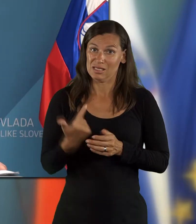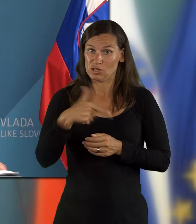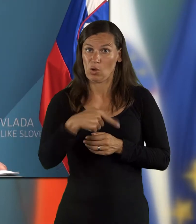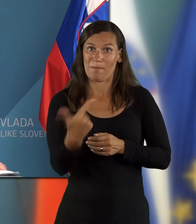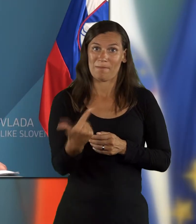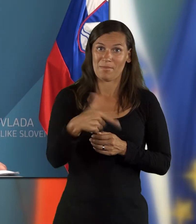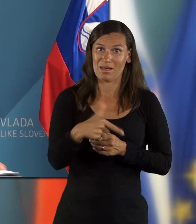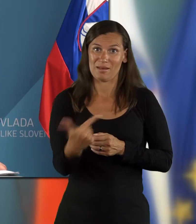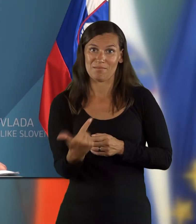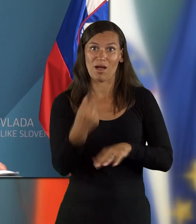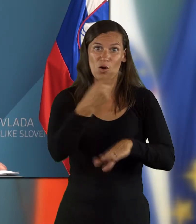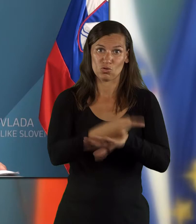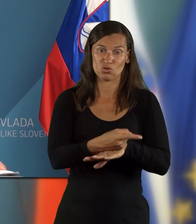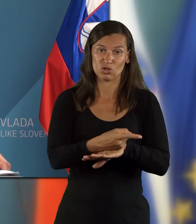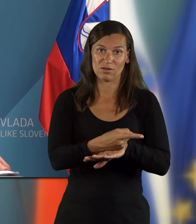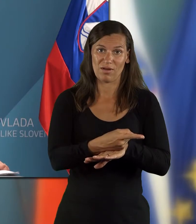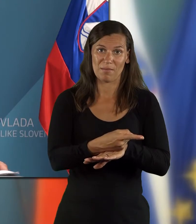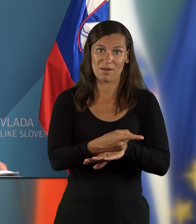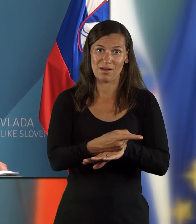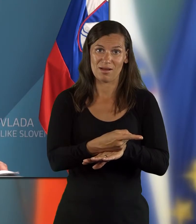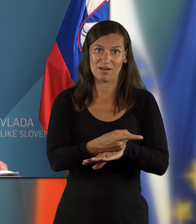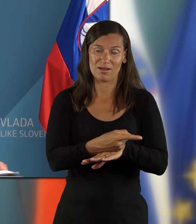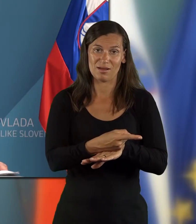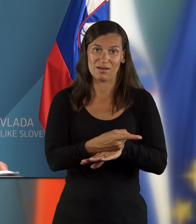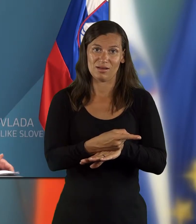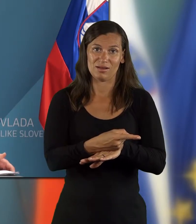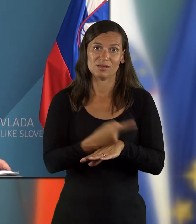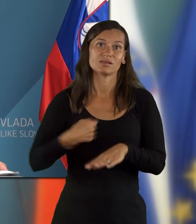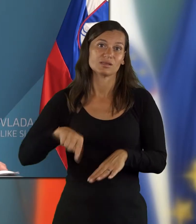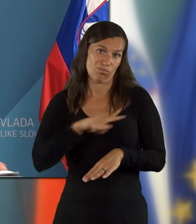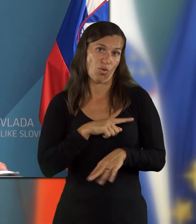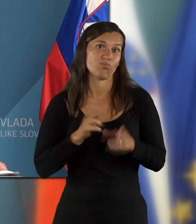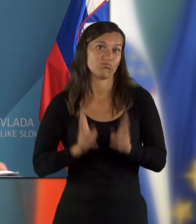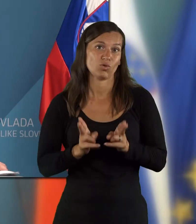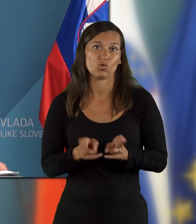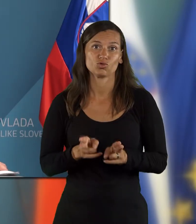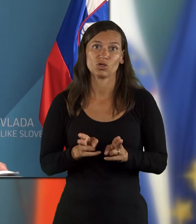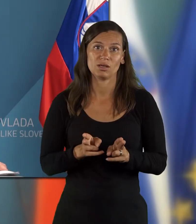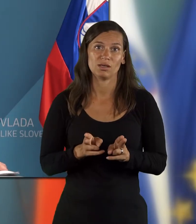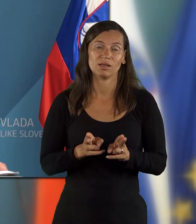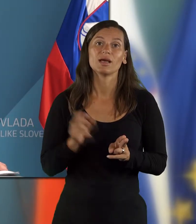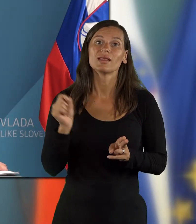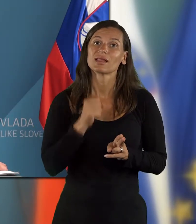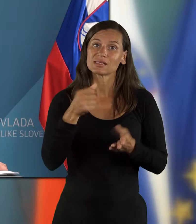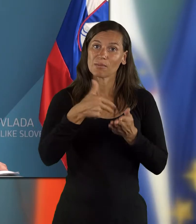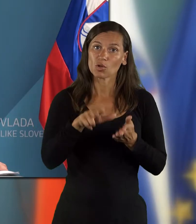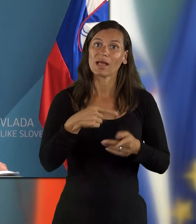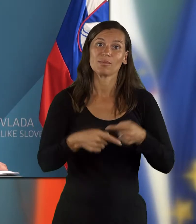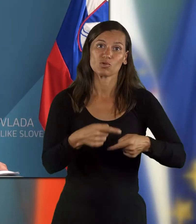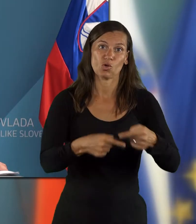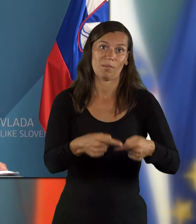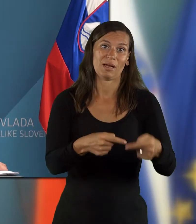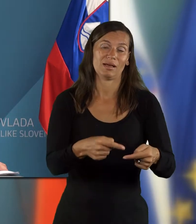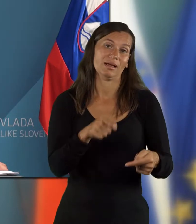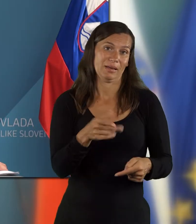Z obema odločitvama smo pravzaprav omogočili, da se